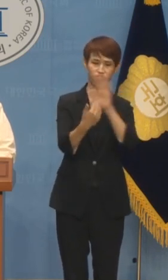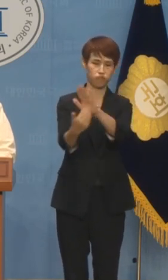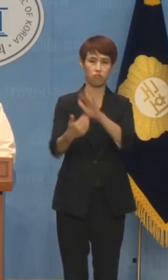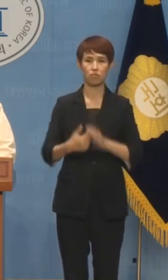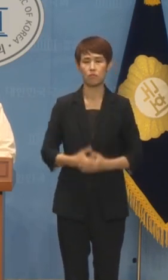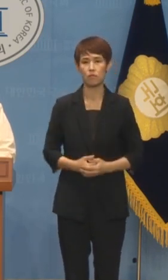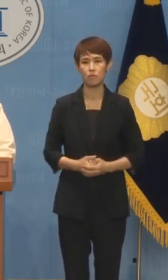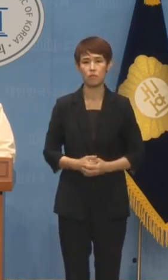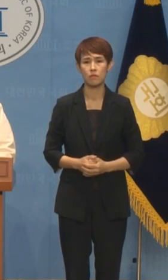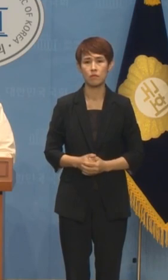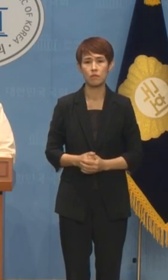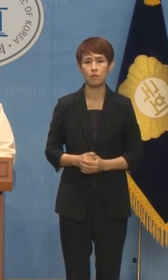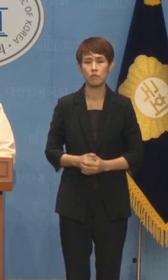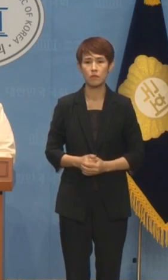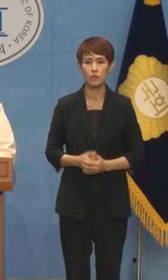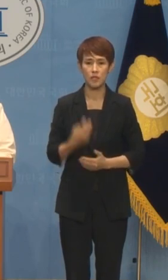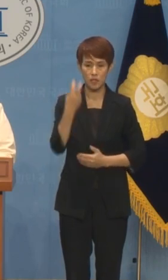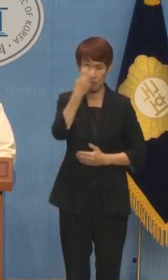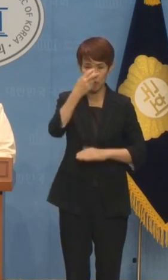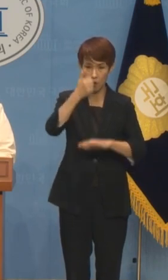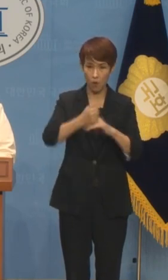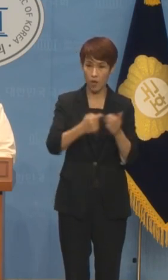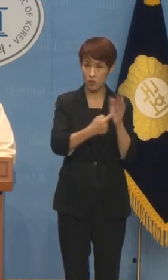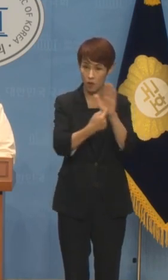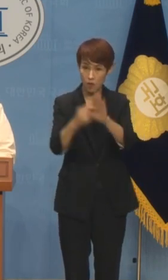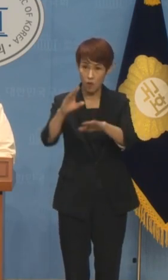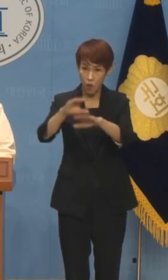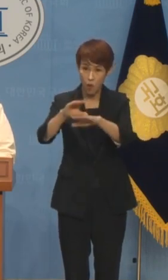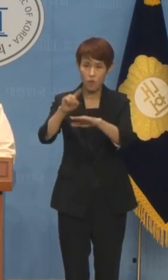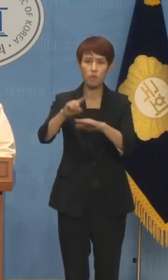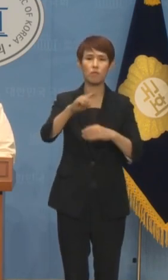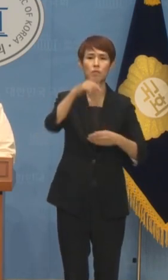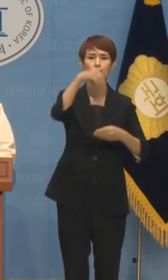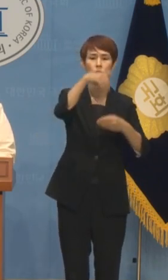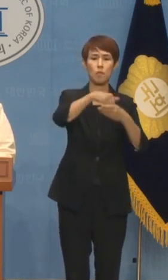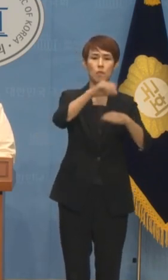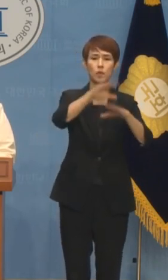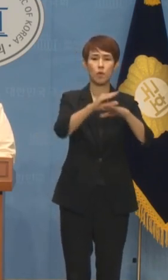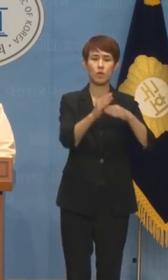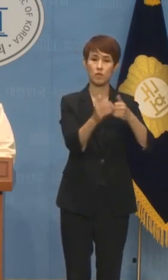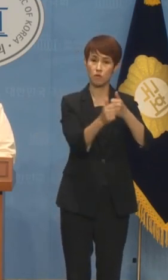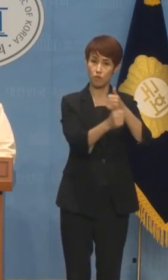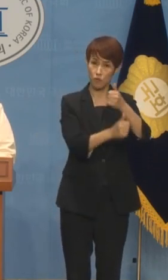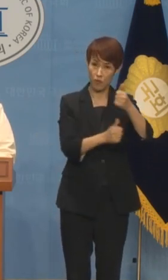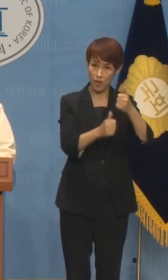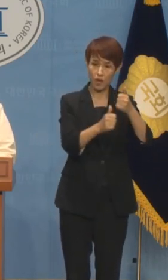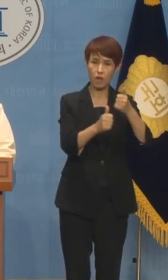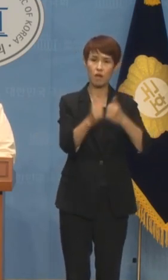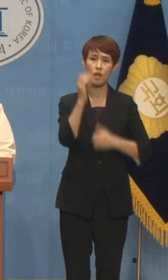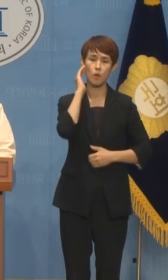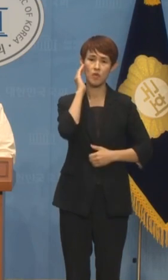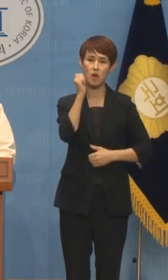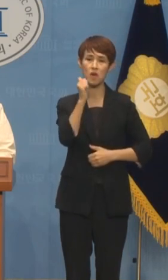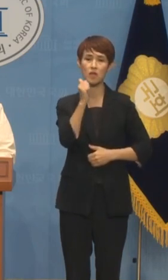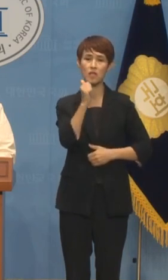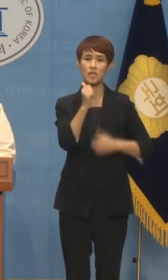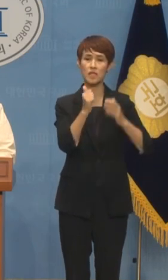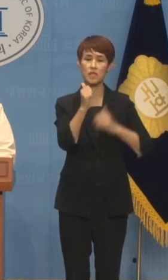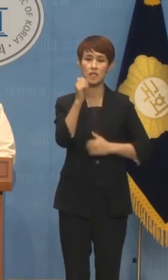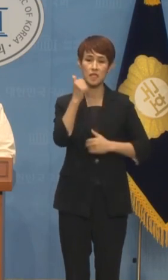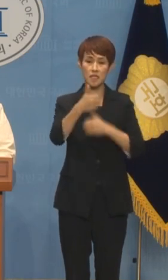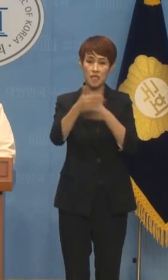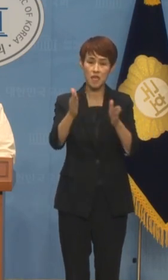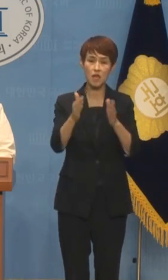심의 결과를 전하는 언론 보도에 대해 선방심의위가 대통령실 경호위원회라는 평가는